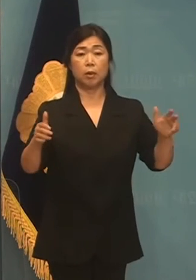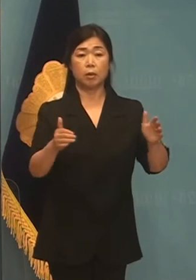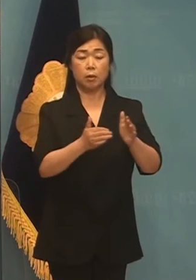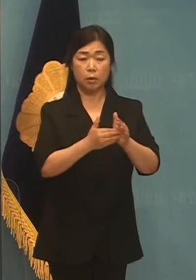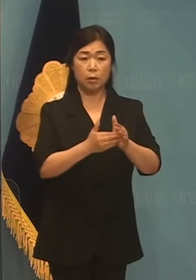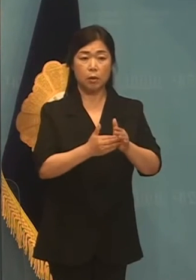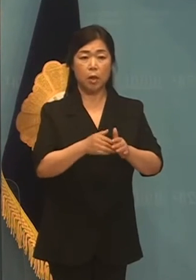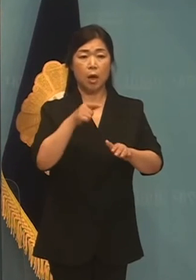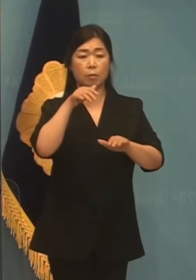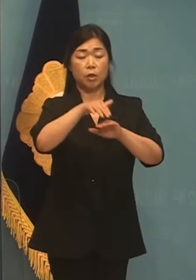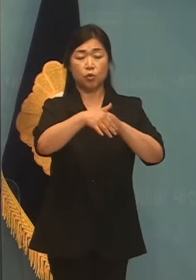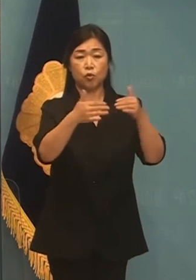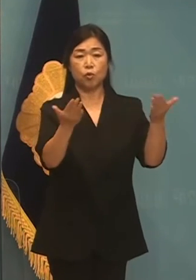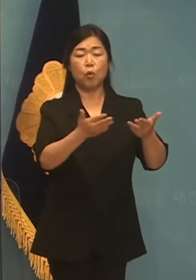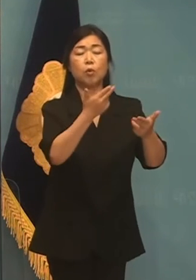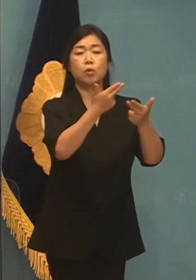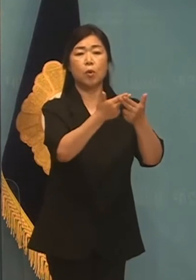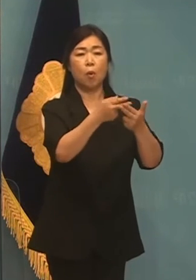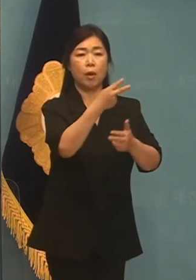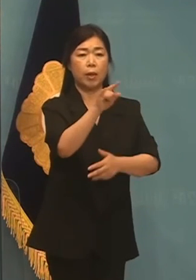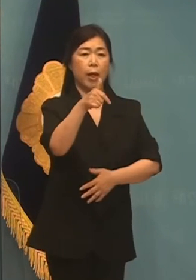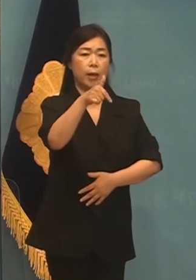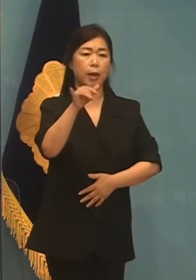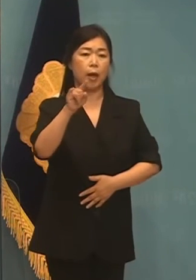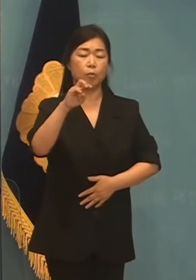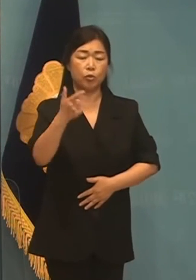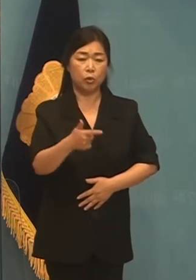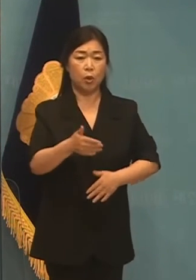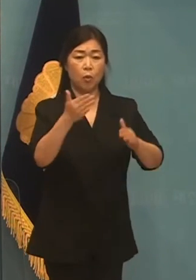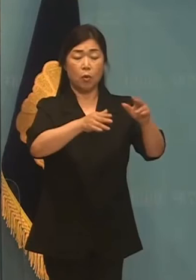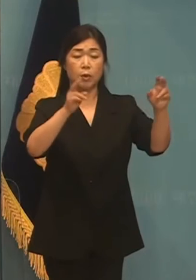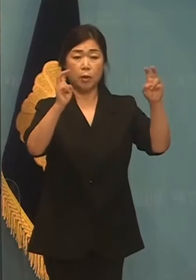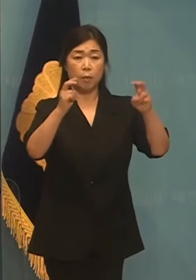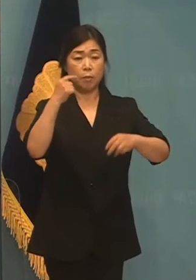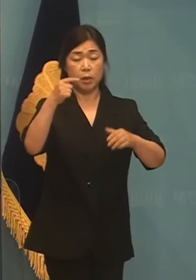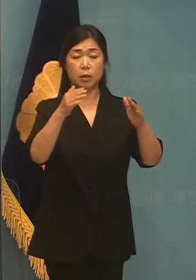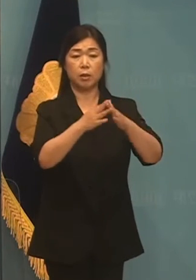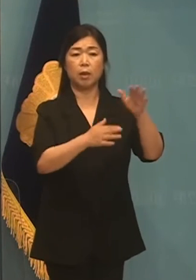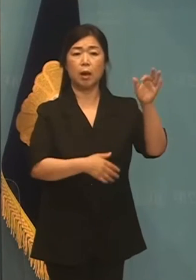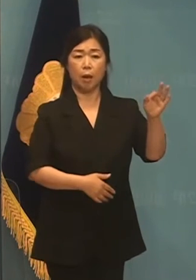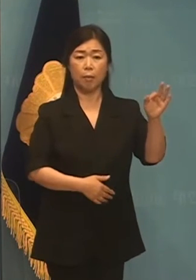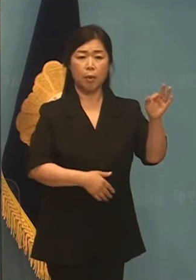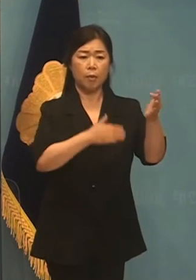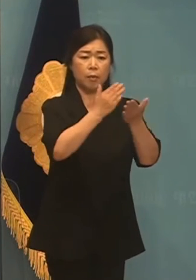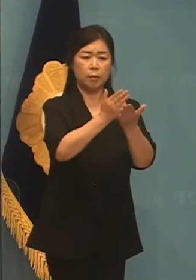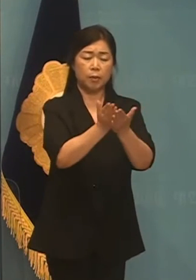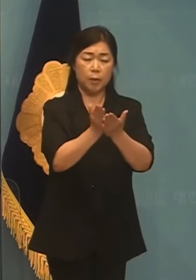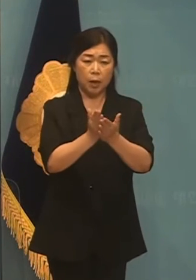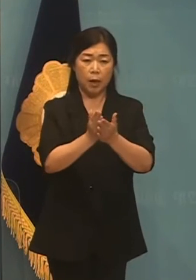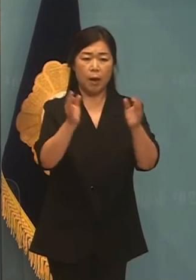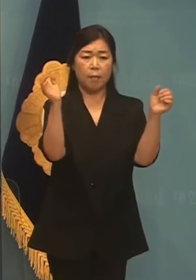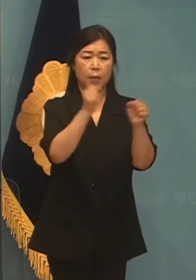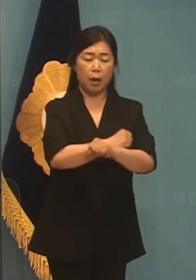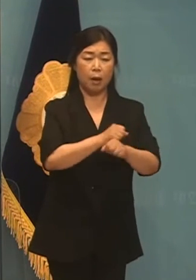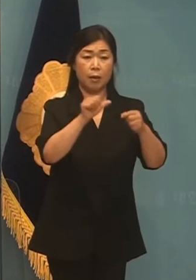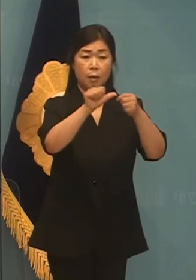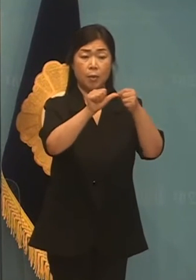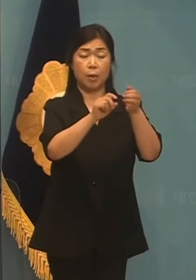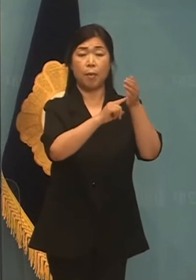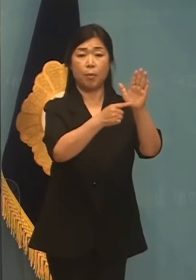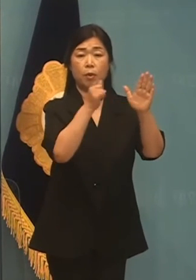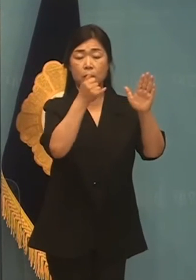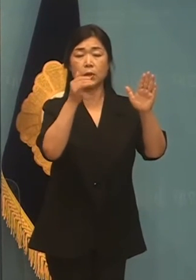지금까지 민주노총, 대깨문, 공기업, 미친 집값 등 망국 오적을